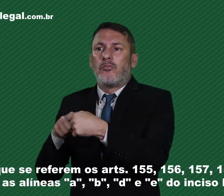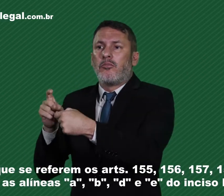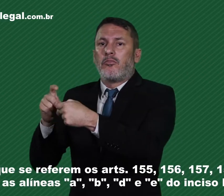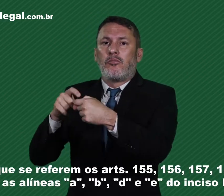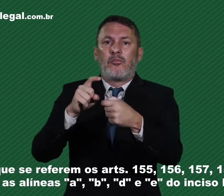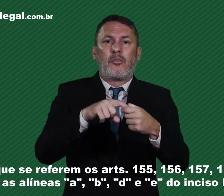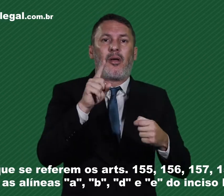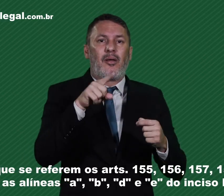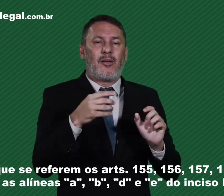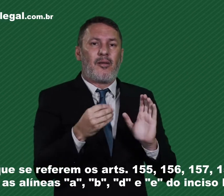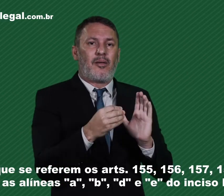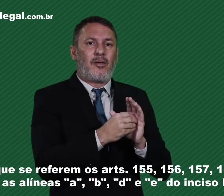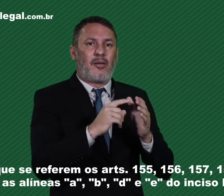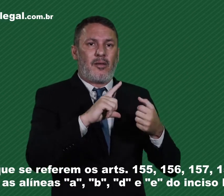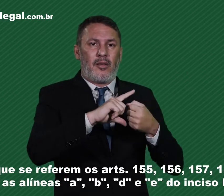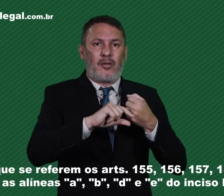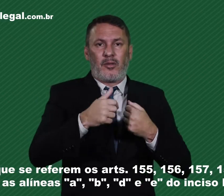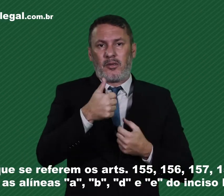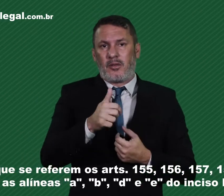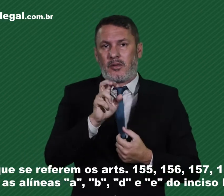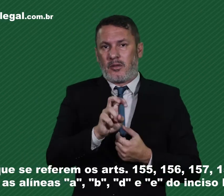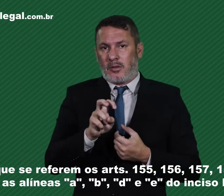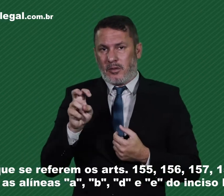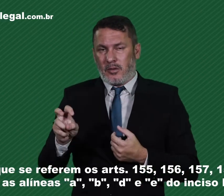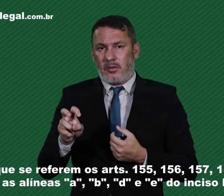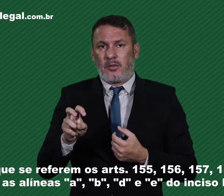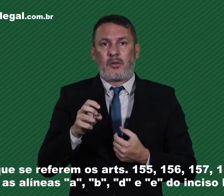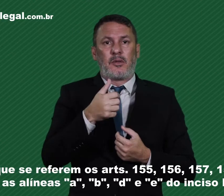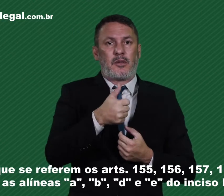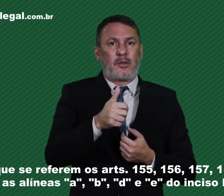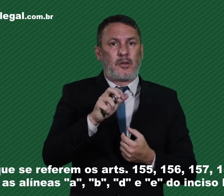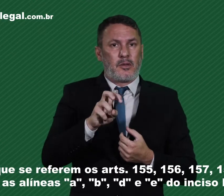referem os artigos 155 156